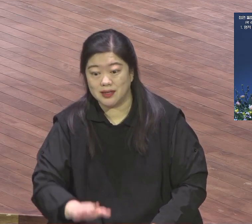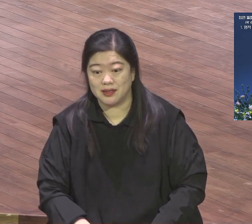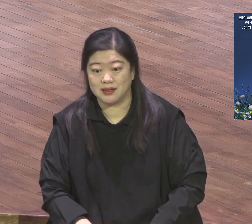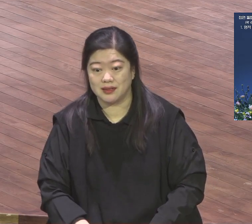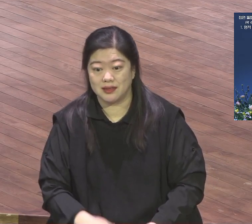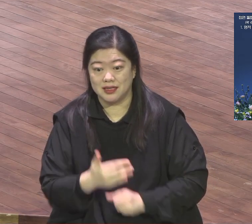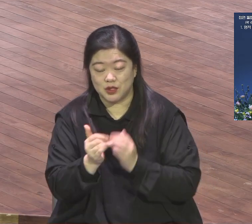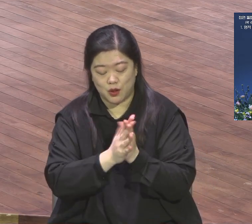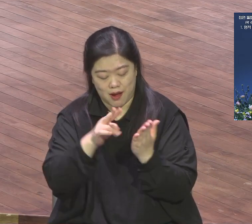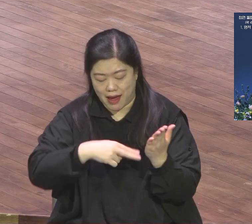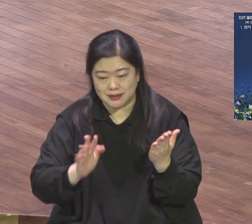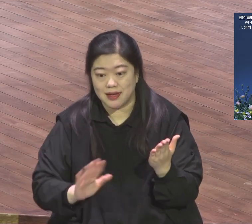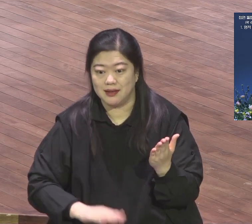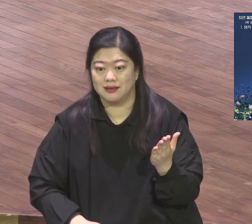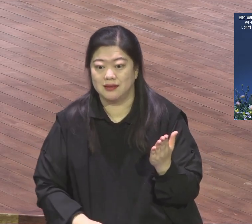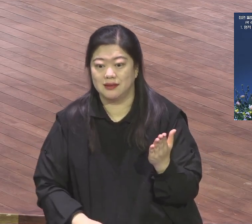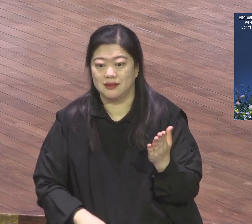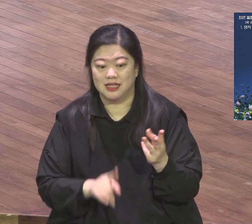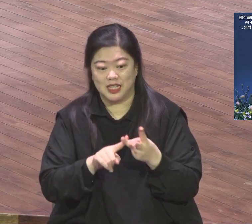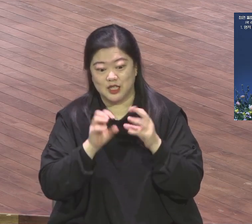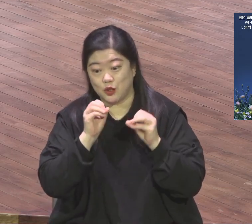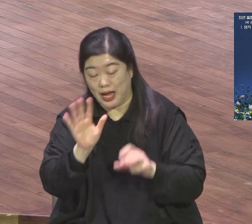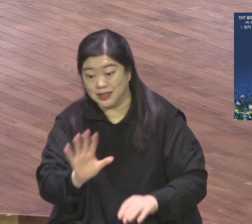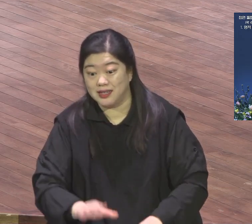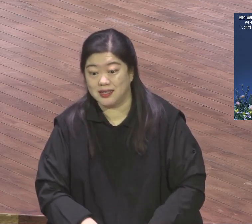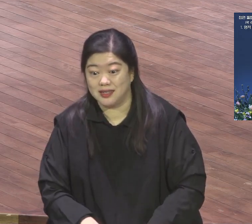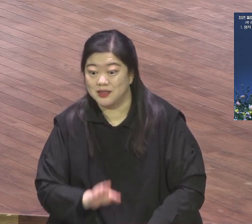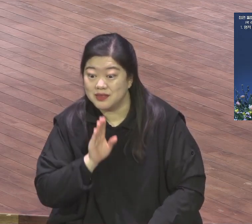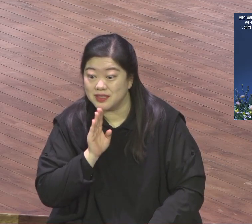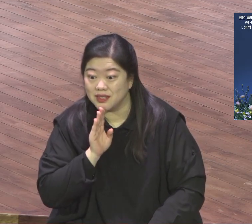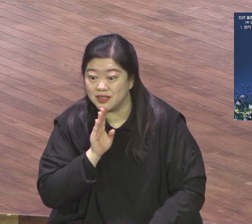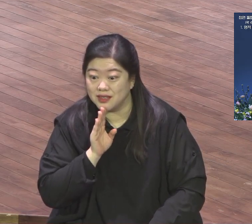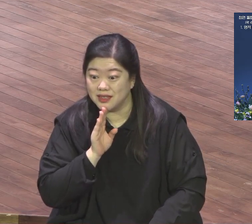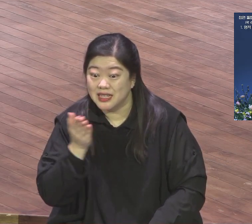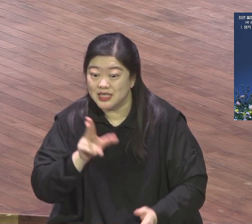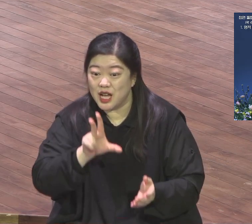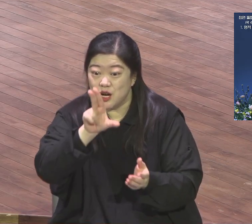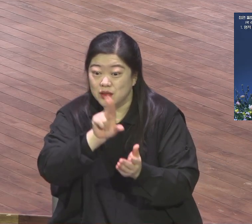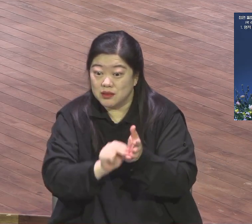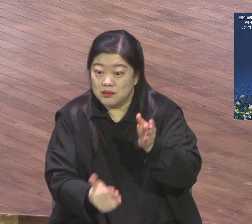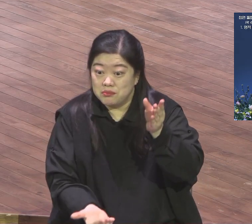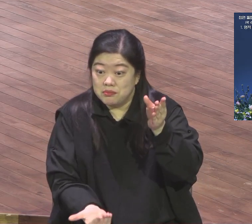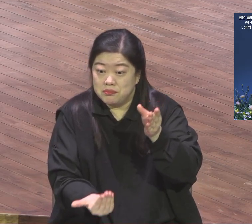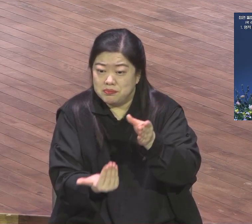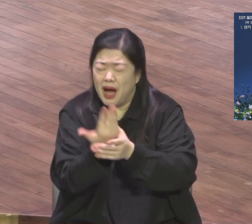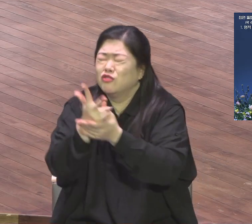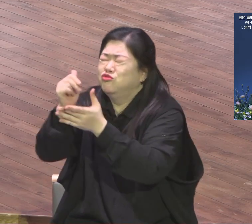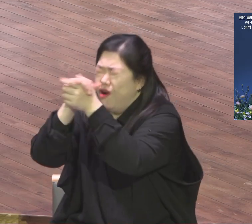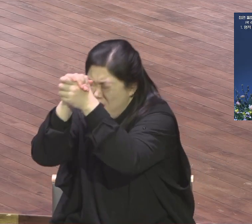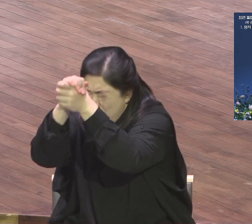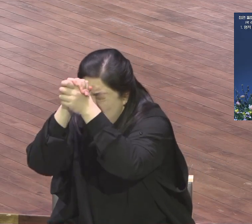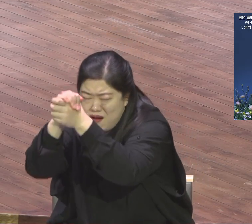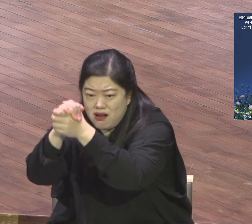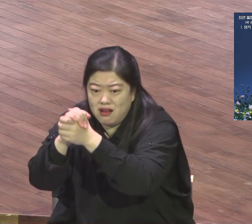하던 성교도 내가 이 정말 주의 윤례를 주님이 원하는 것을 내가 알게 되었습니다.